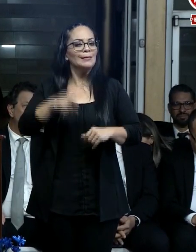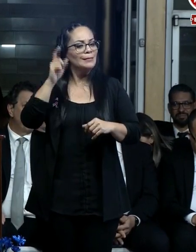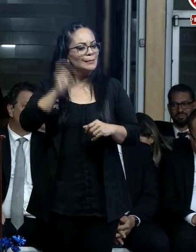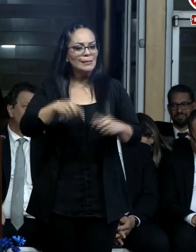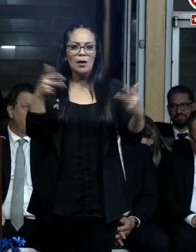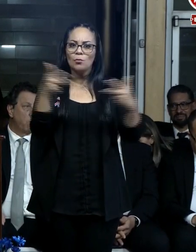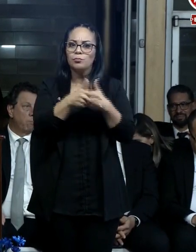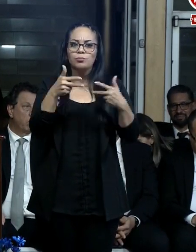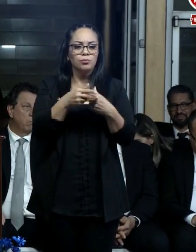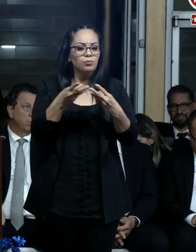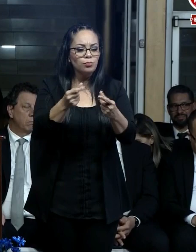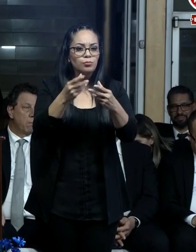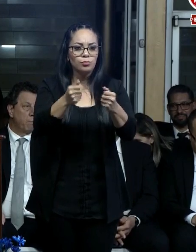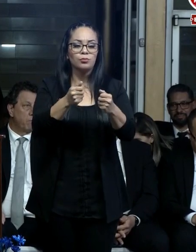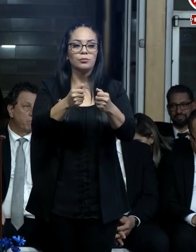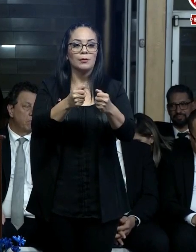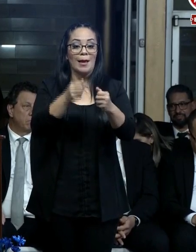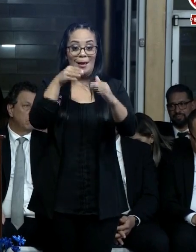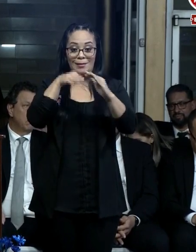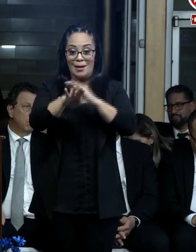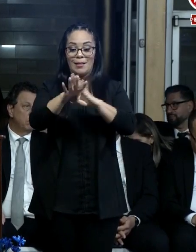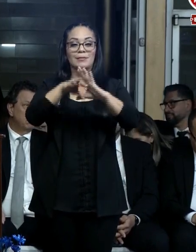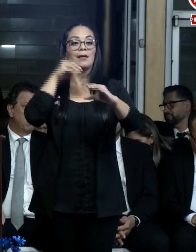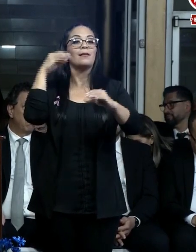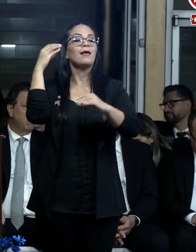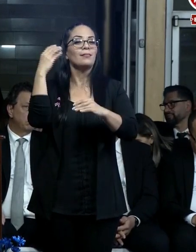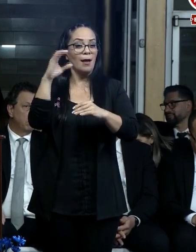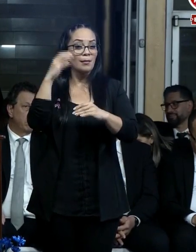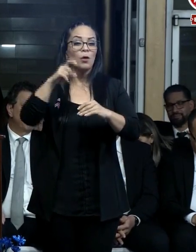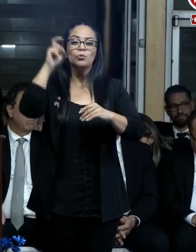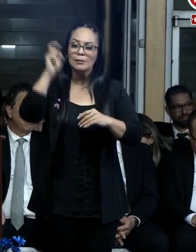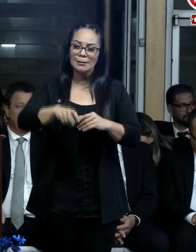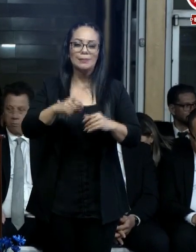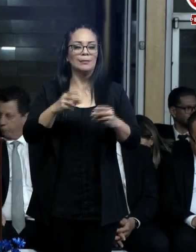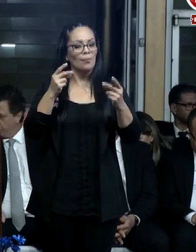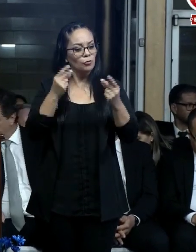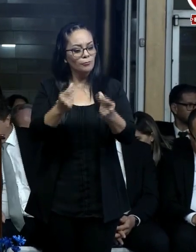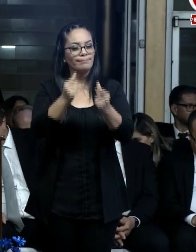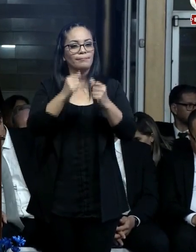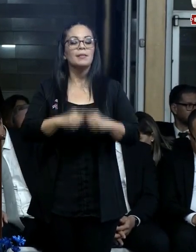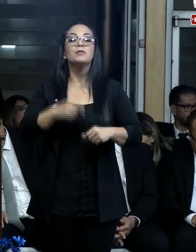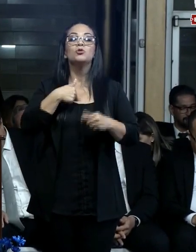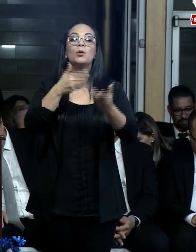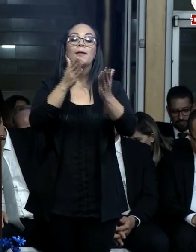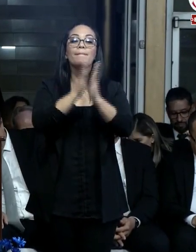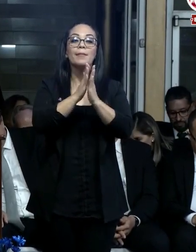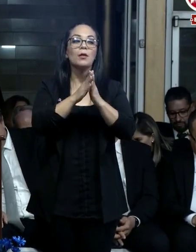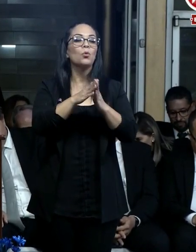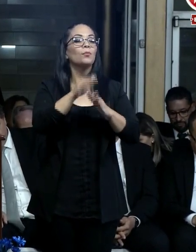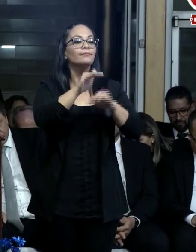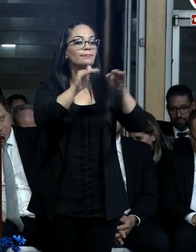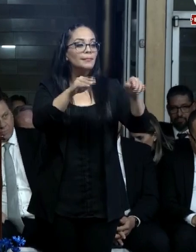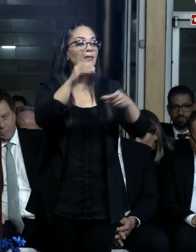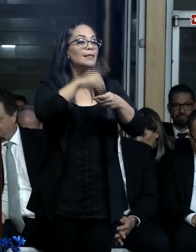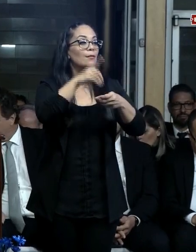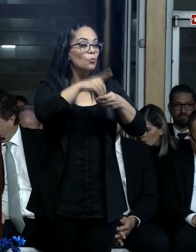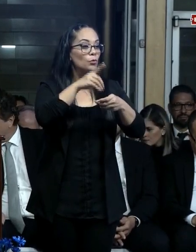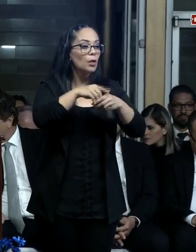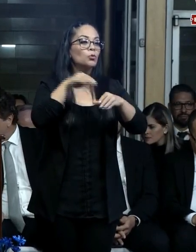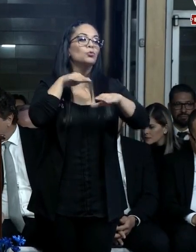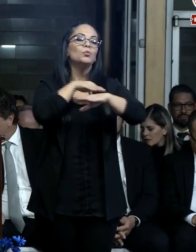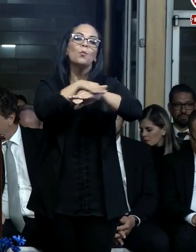el tráfico a la entrada y la salida de Cartago. Y le pido a los señores diputados que